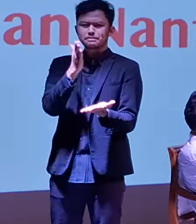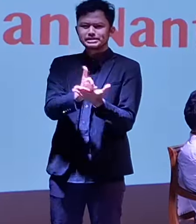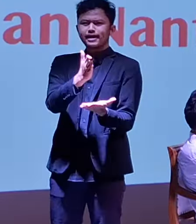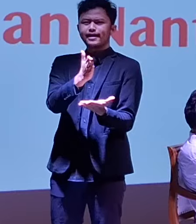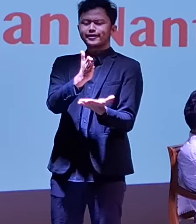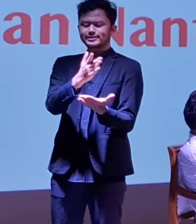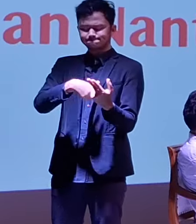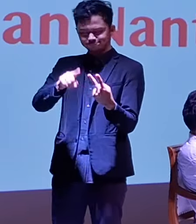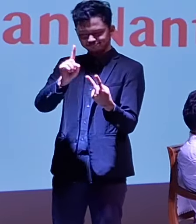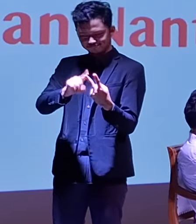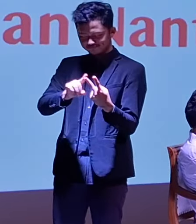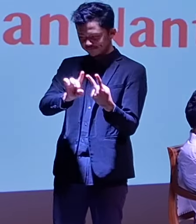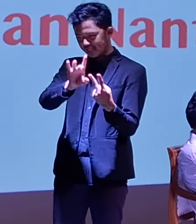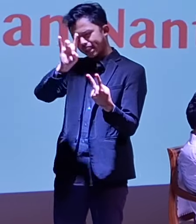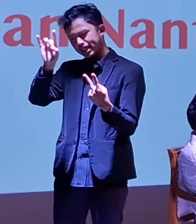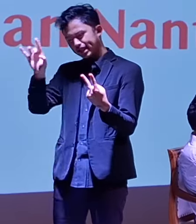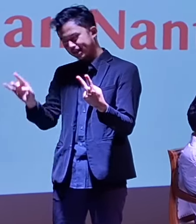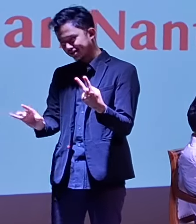apa segala macam ya.